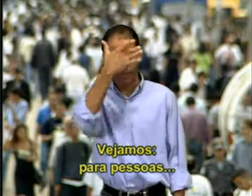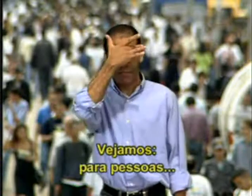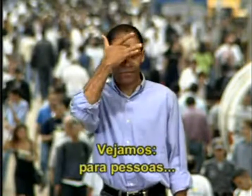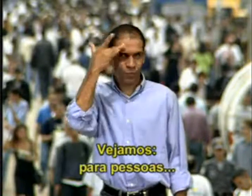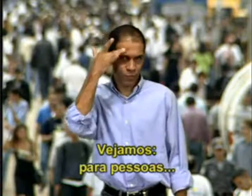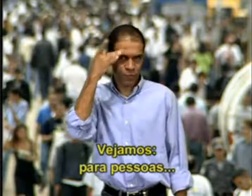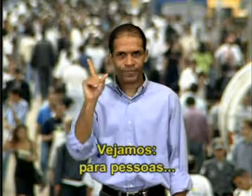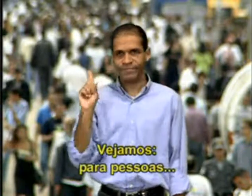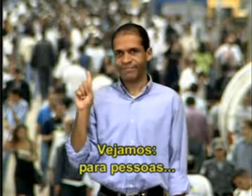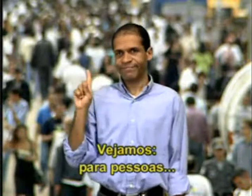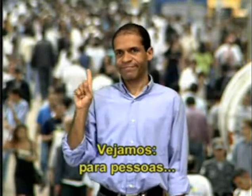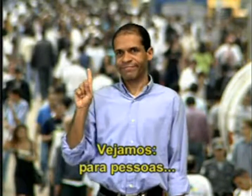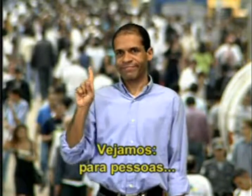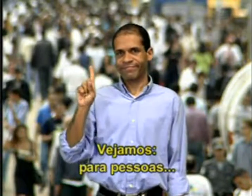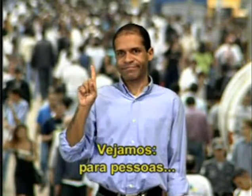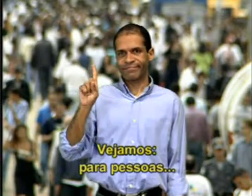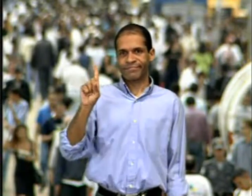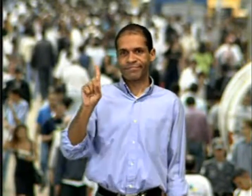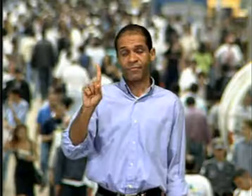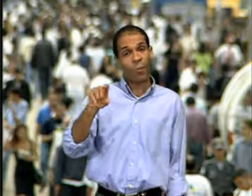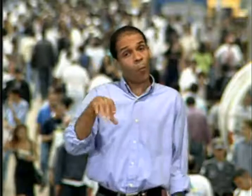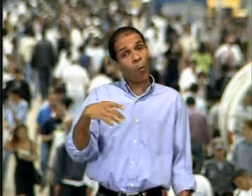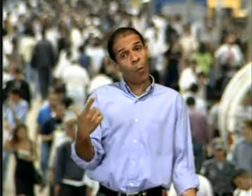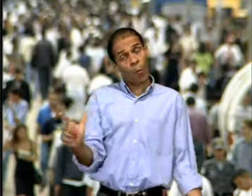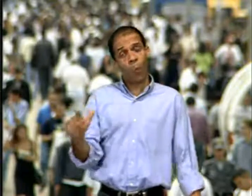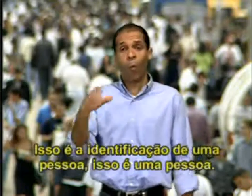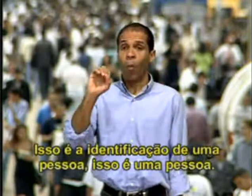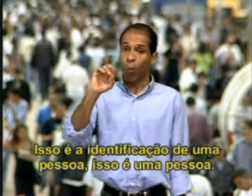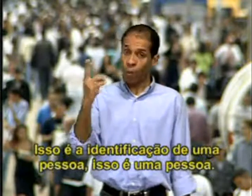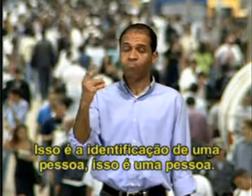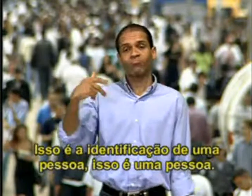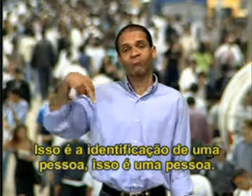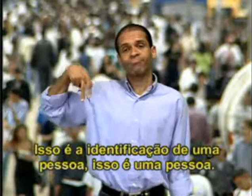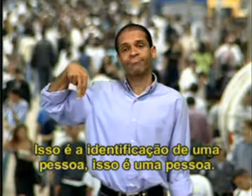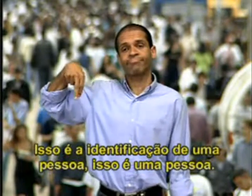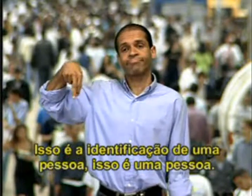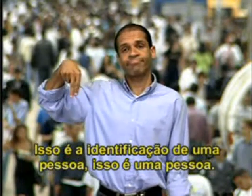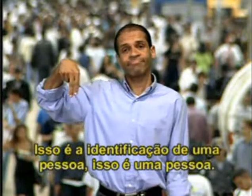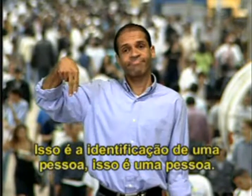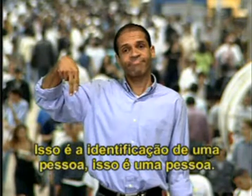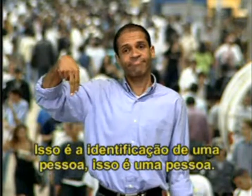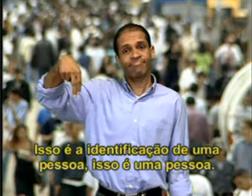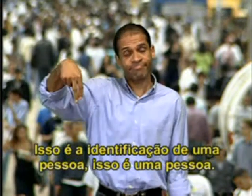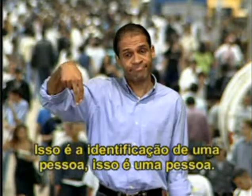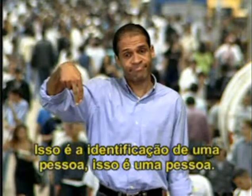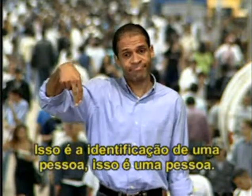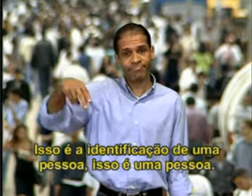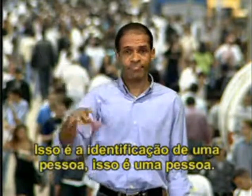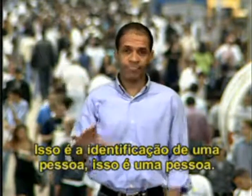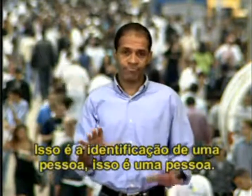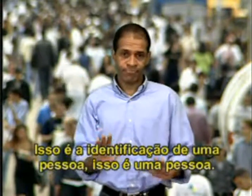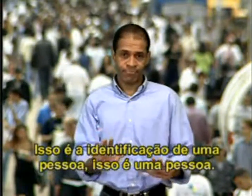Vejamos, para pessoas. Isso é a identificação de uma pessoa. Isso é uma